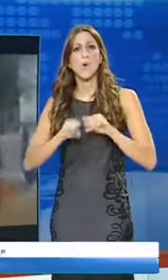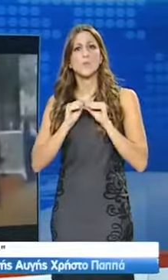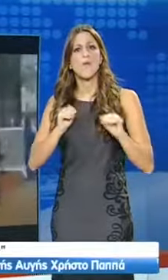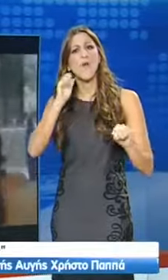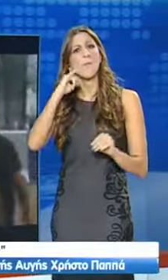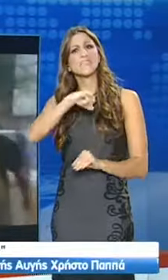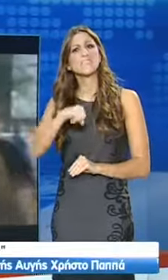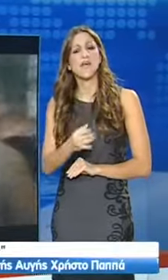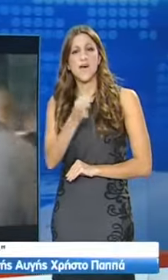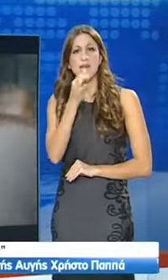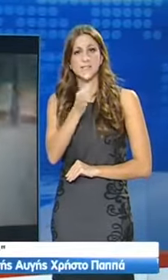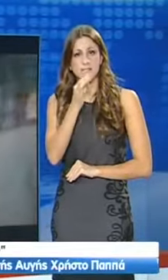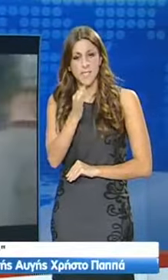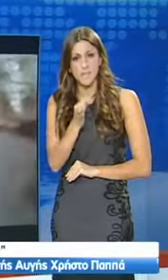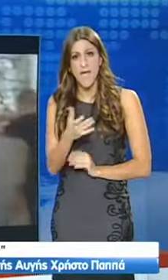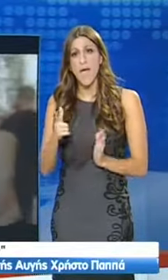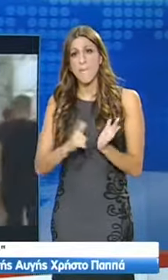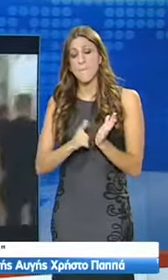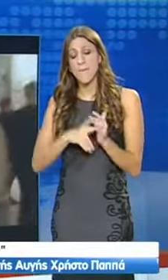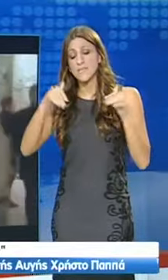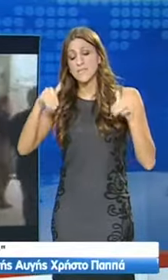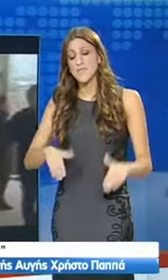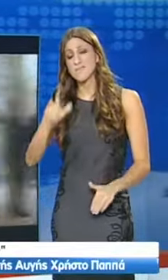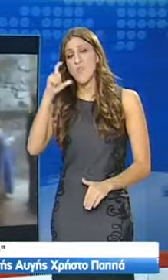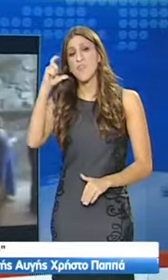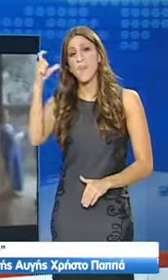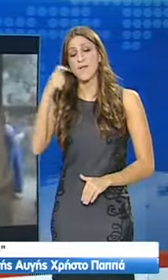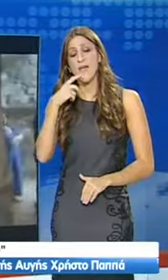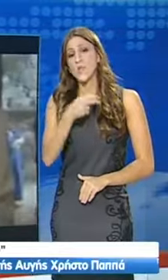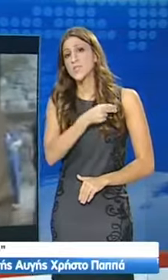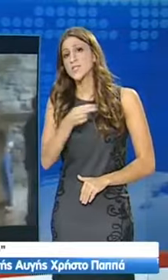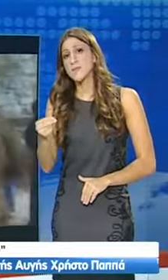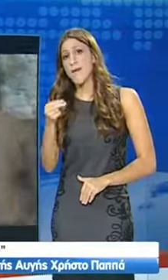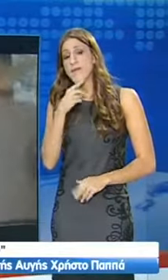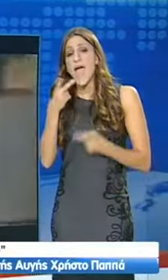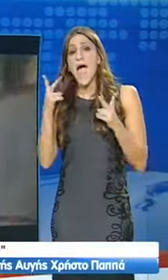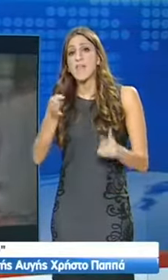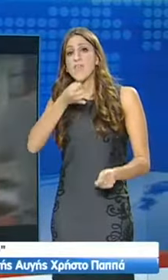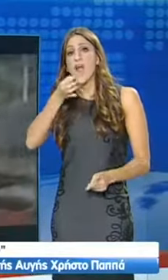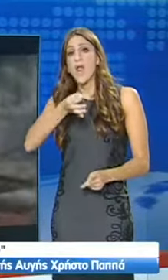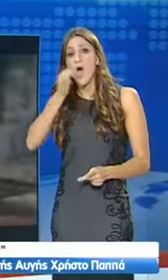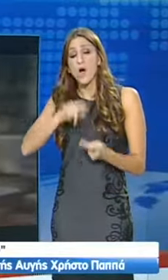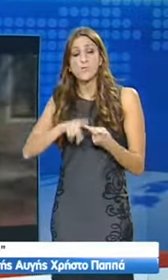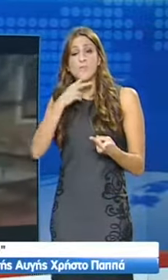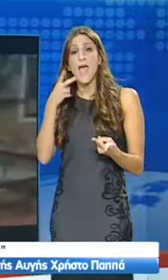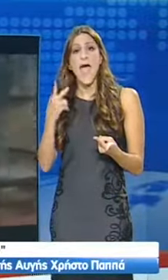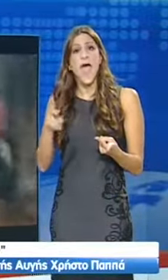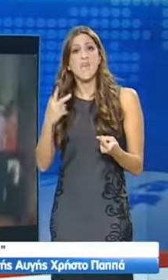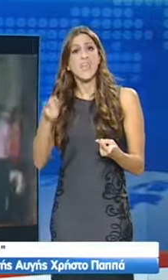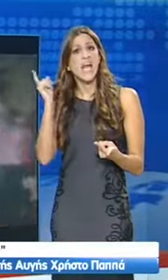Τζαβάρας δήλωσε: «Δεν πρέπει να επιτρέψουμε ούτε στη λογοκρισία να πάρει τη θέση της κριτικής, ούτε στην αυτοδικία να πάρει τη θέση της